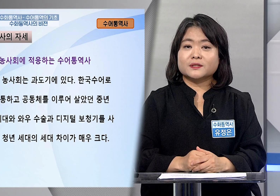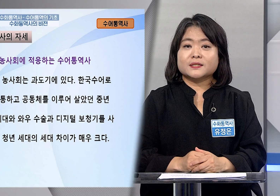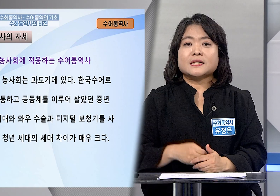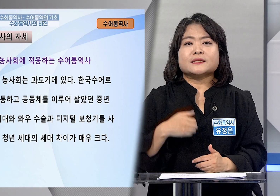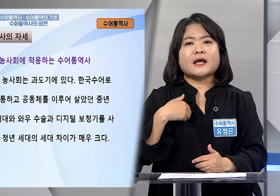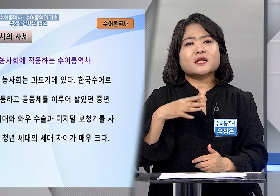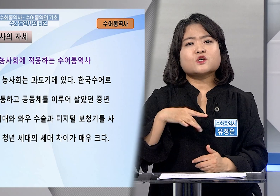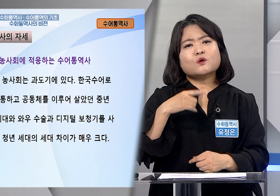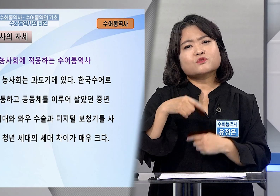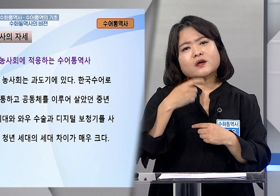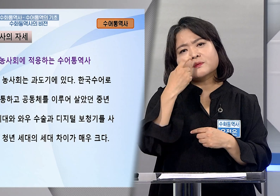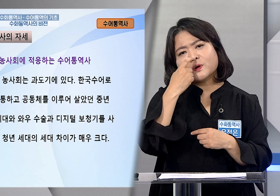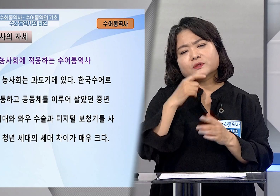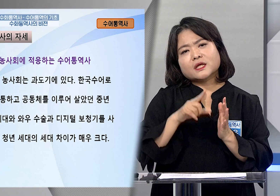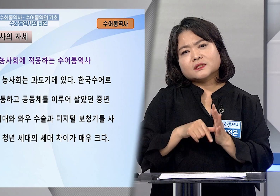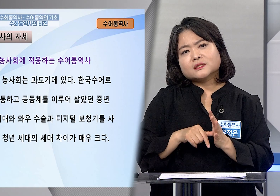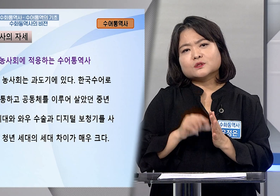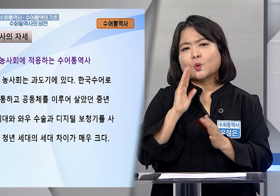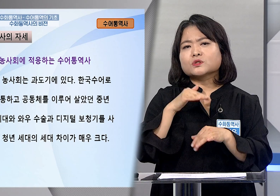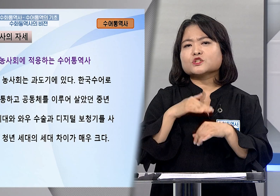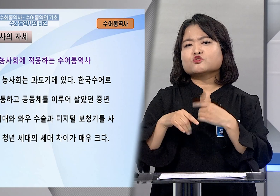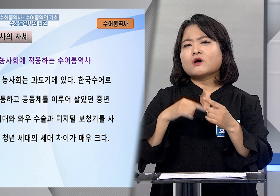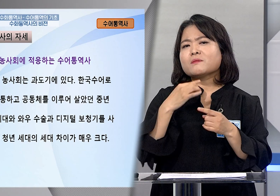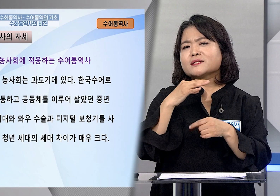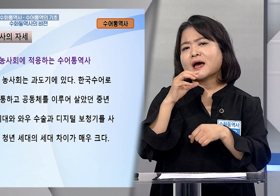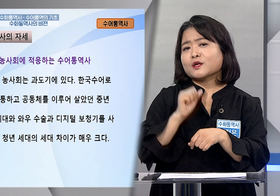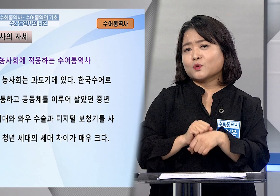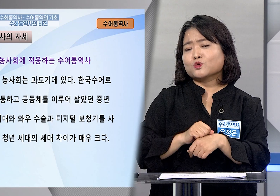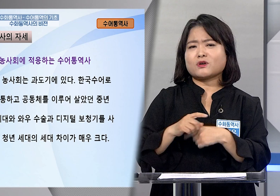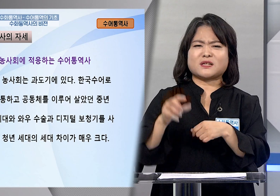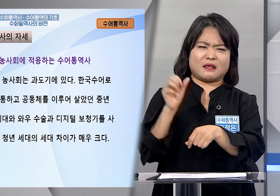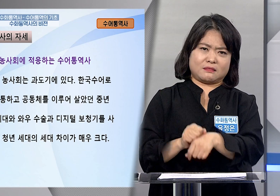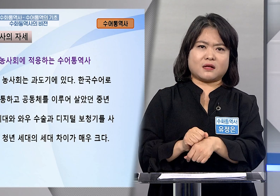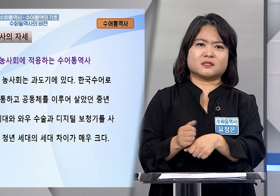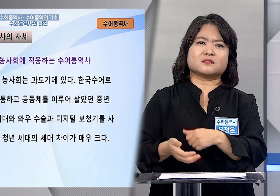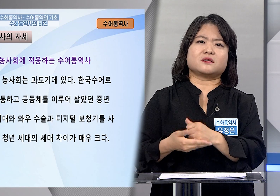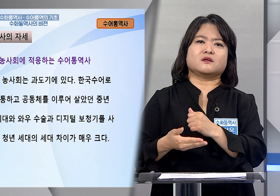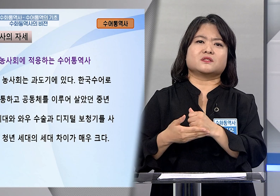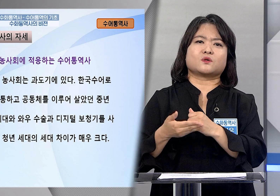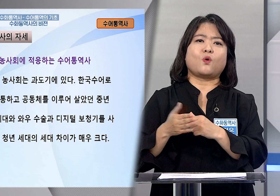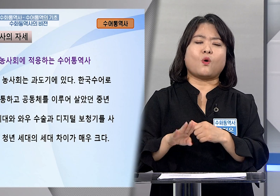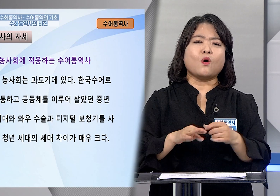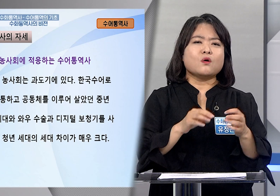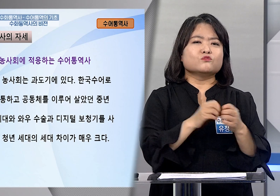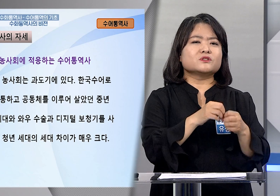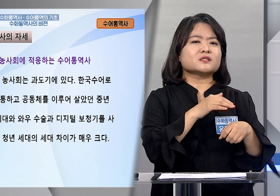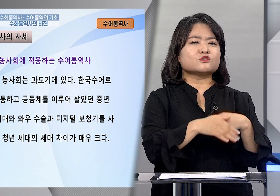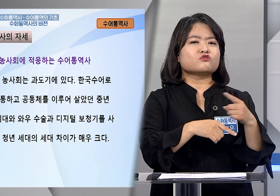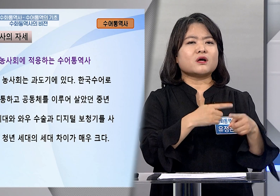내가 처음 수화를 배울 때는 농식 수화만 잘해도 수화 잘한다 칭찬이었고 있고 문장식 수화는